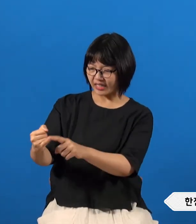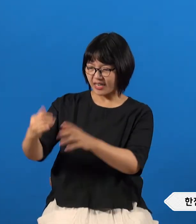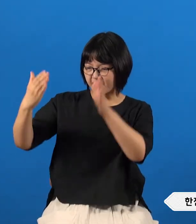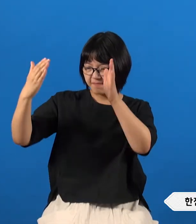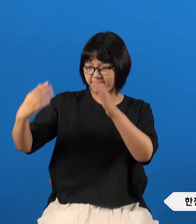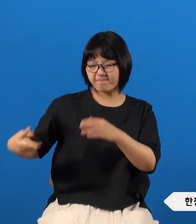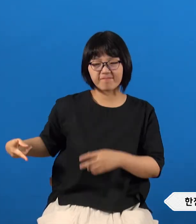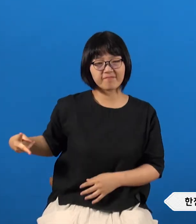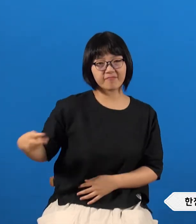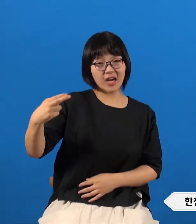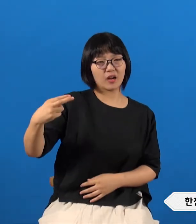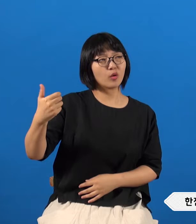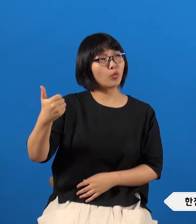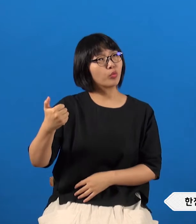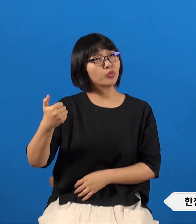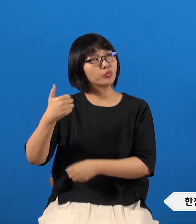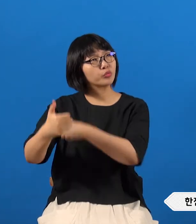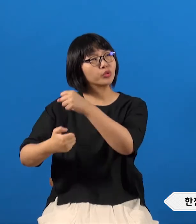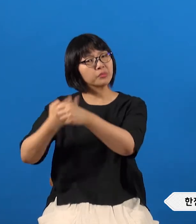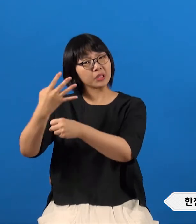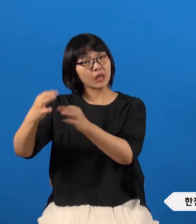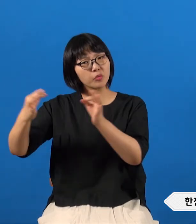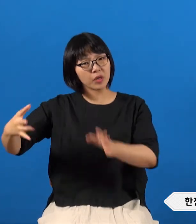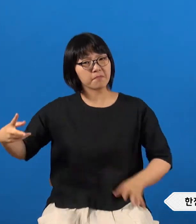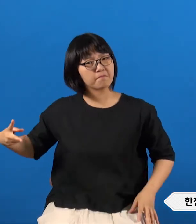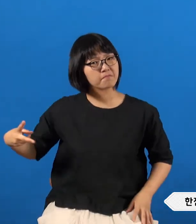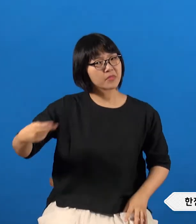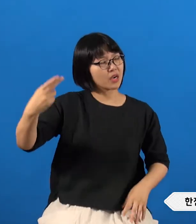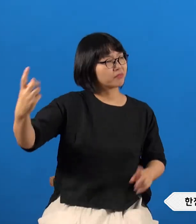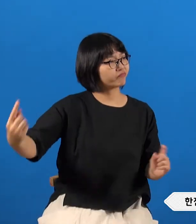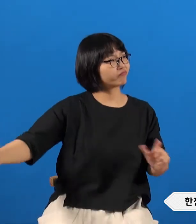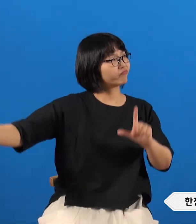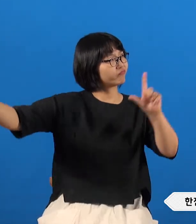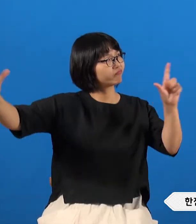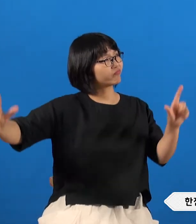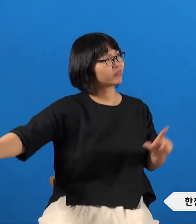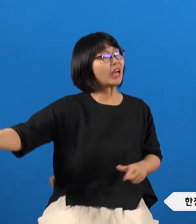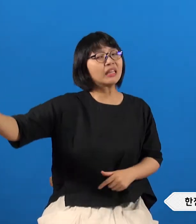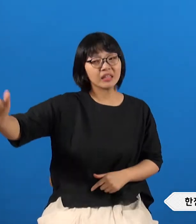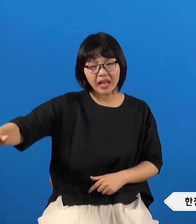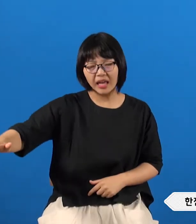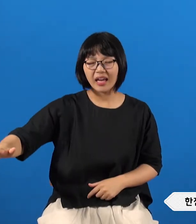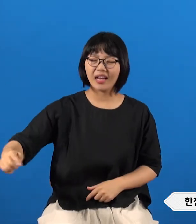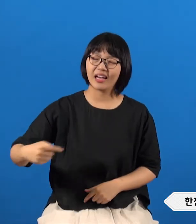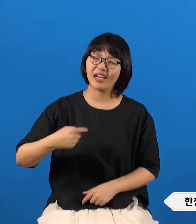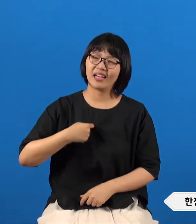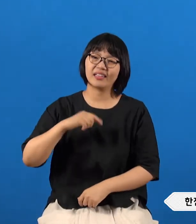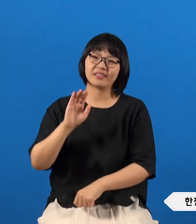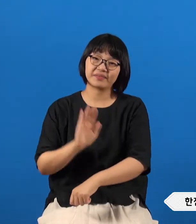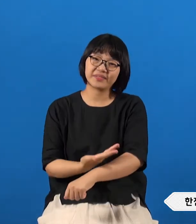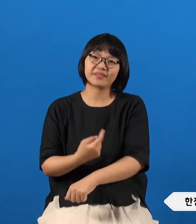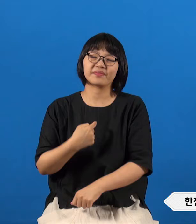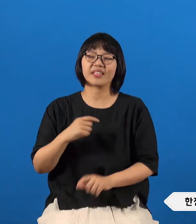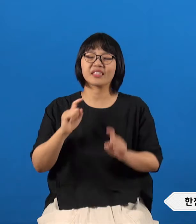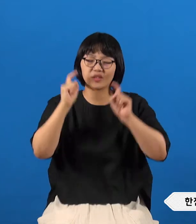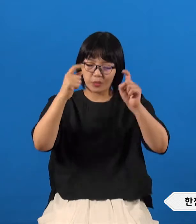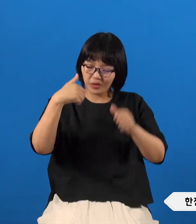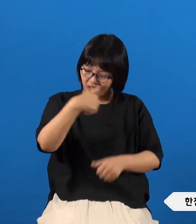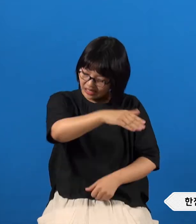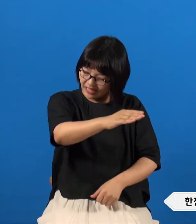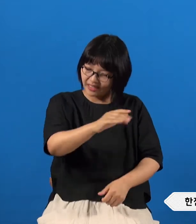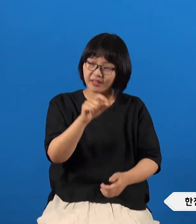54년을 단절하고 살았는데 죽을 임종시에 찾게 되었다. 내가 잘못했다. 나는 지옥에 간다.